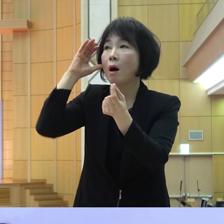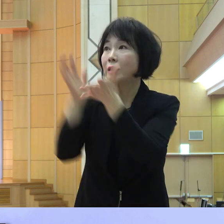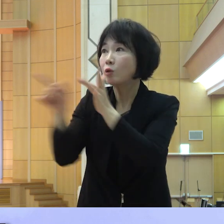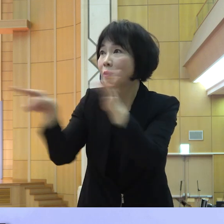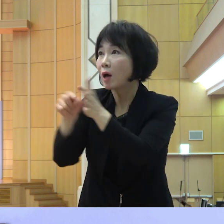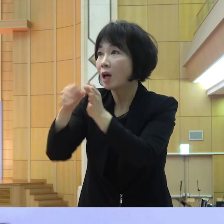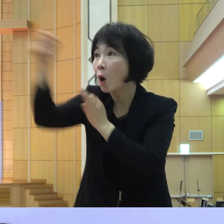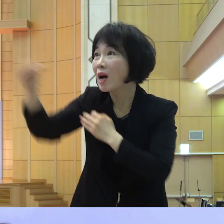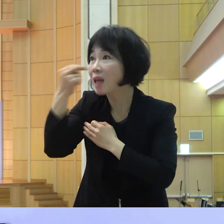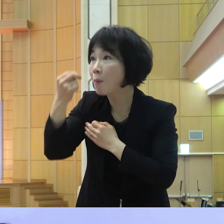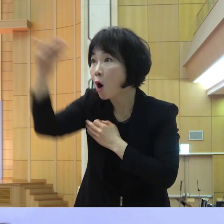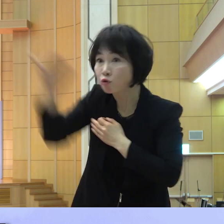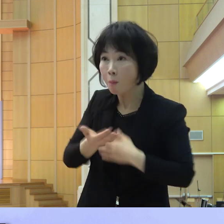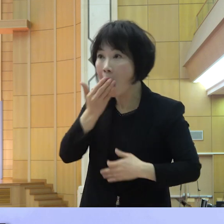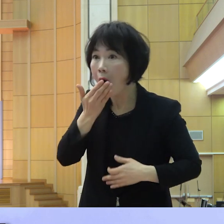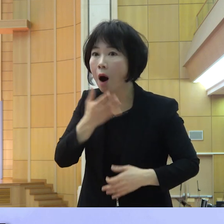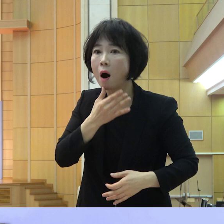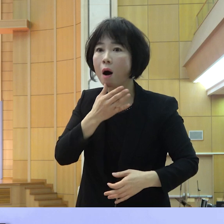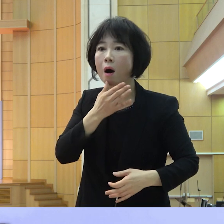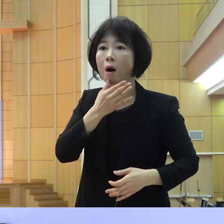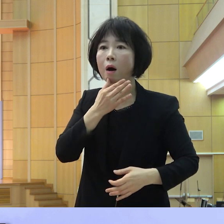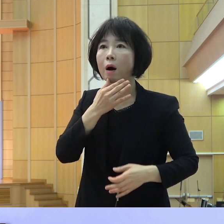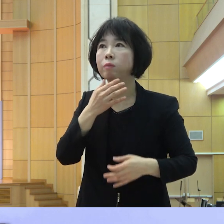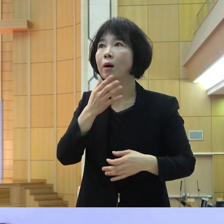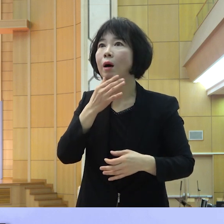그림의 떡처럼 겉으로 보기에 교회일 뿐이지